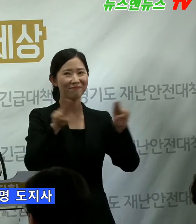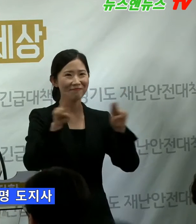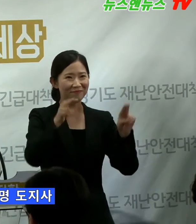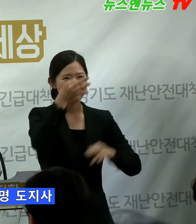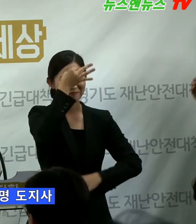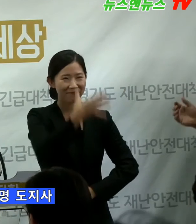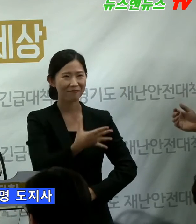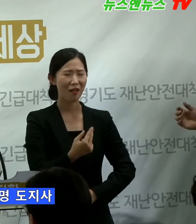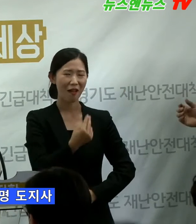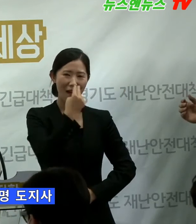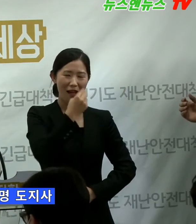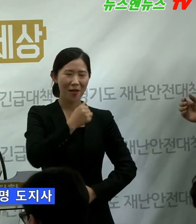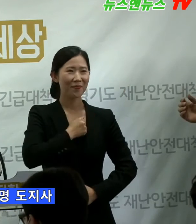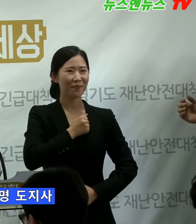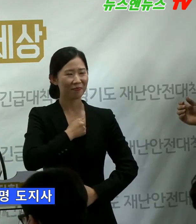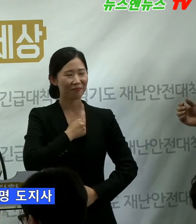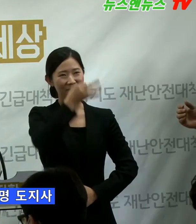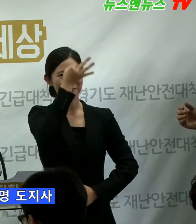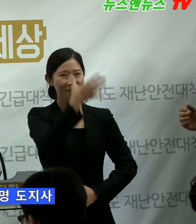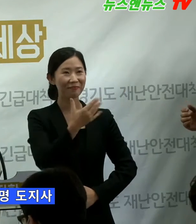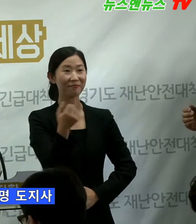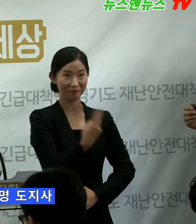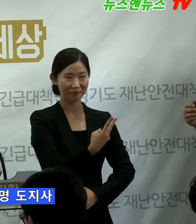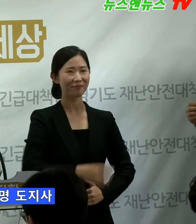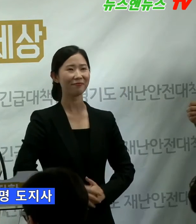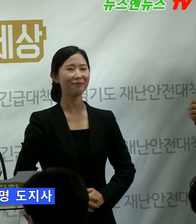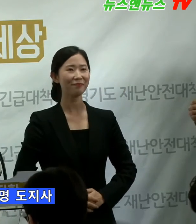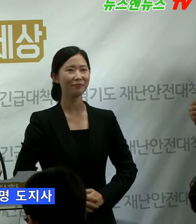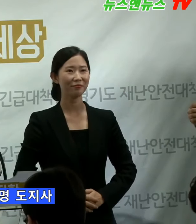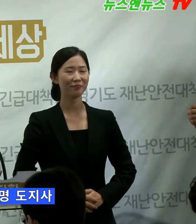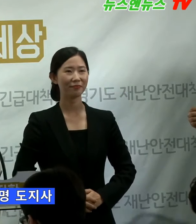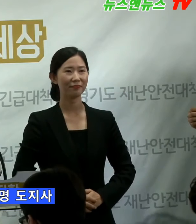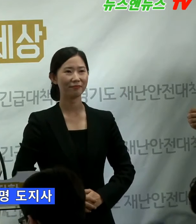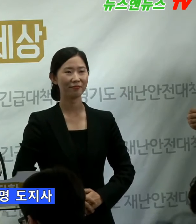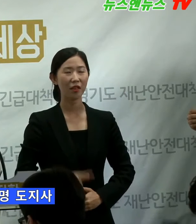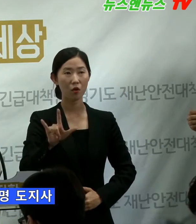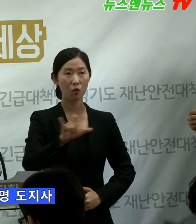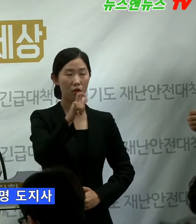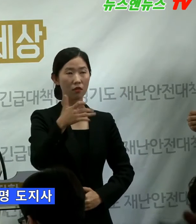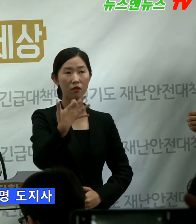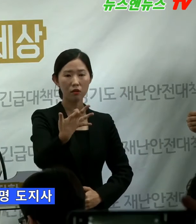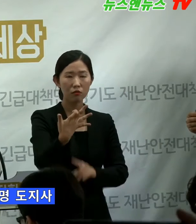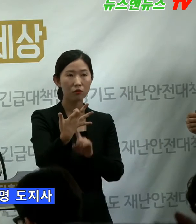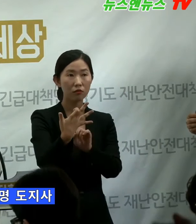숨이 막혀가지고. 네, 네. 코로나19와의 싸움은